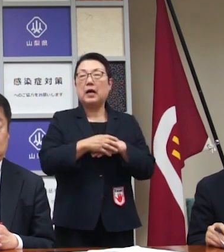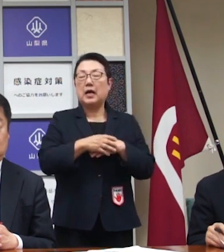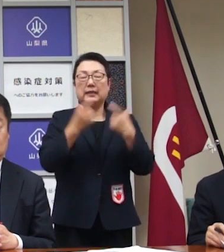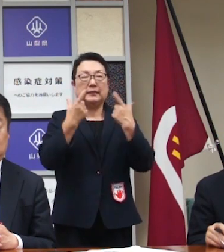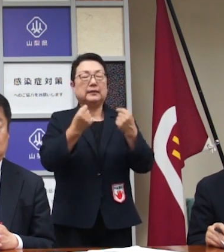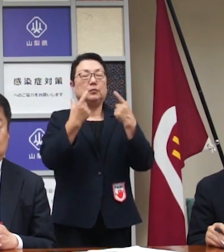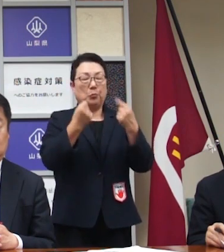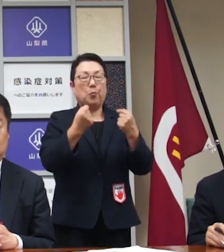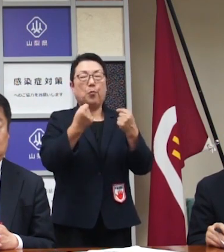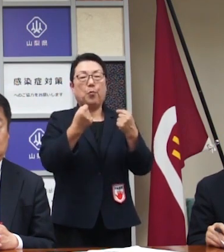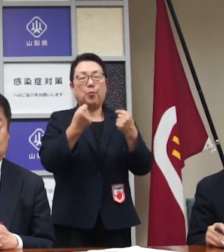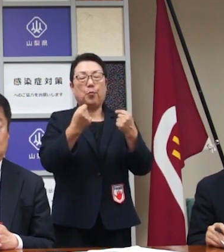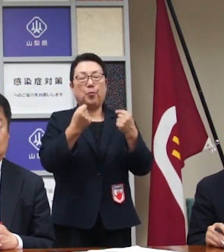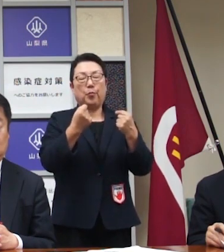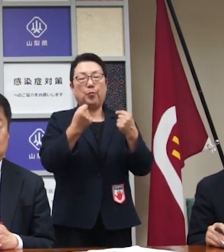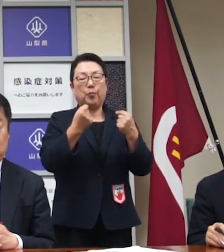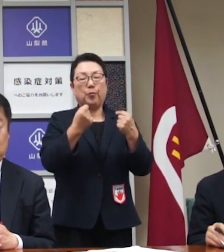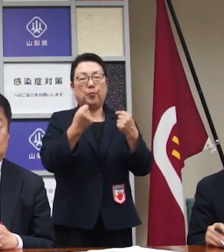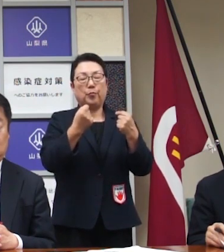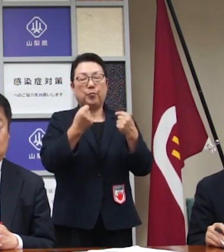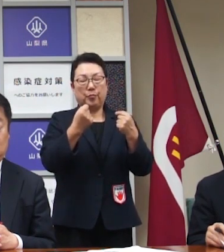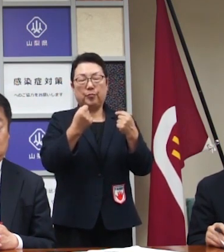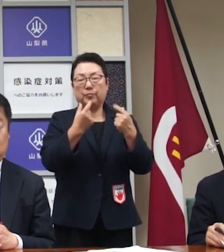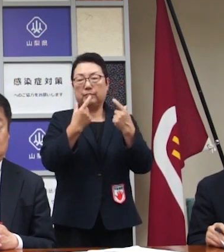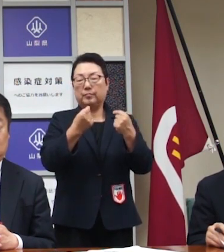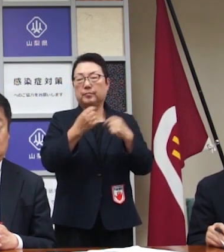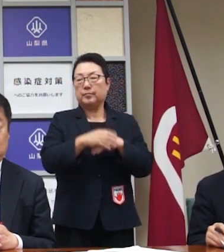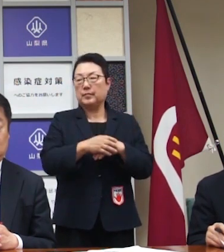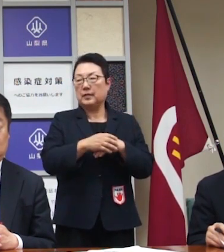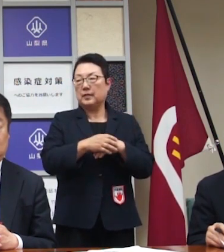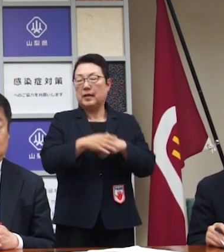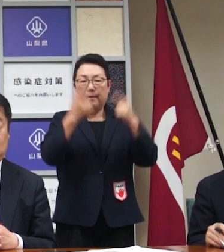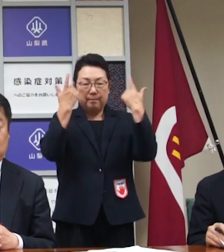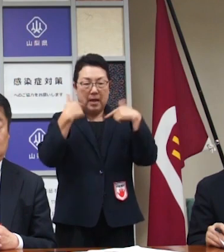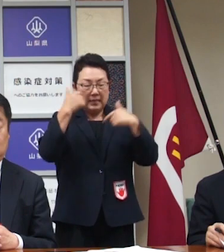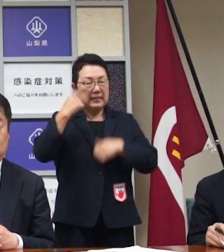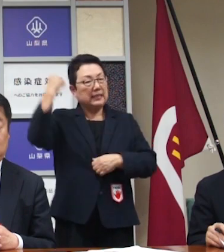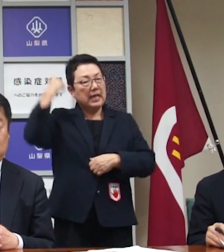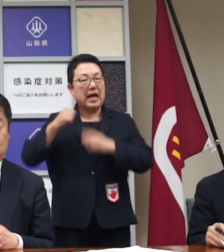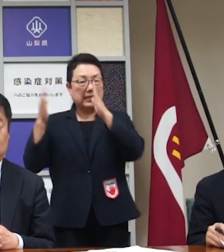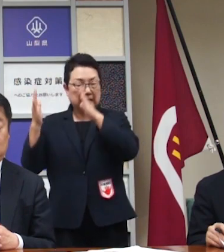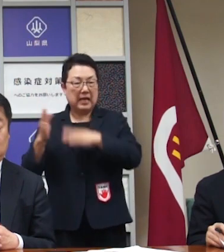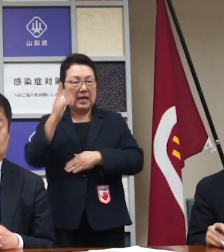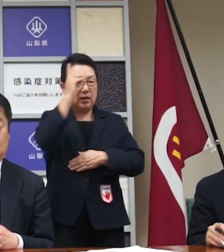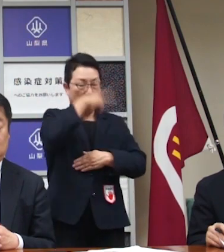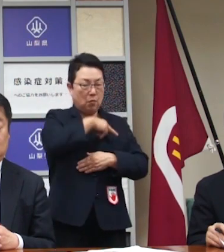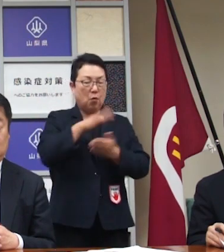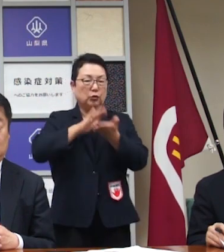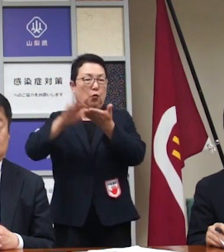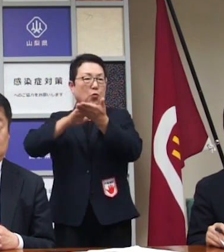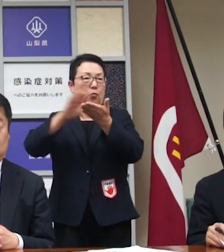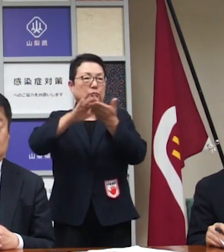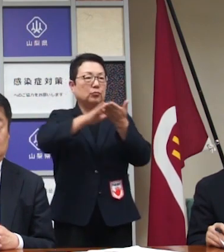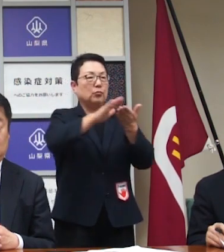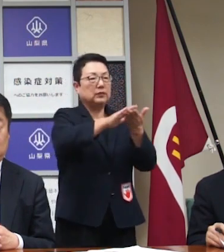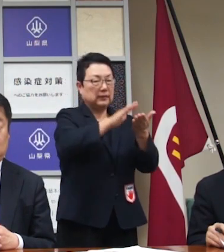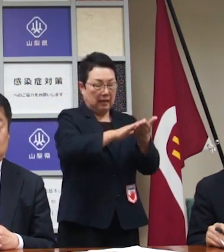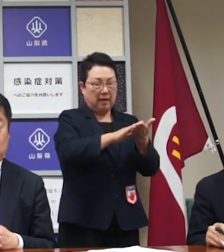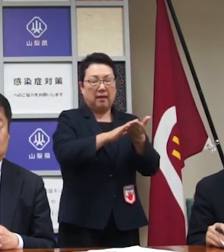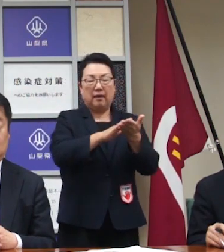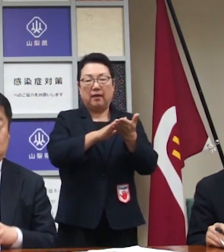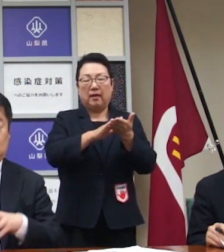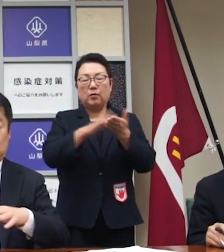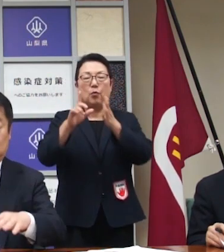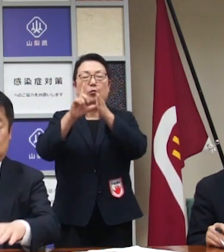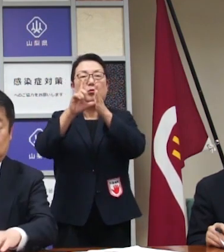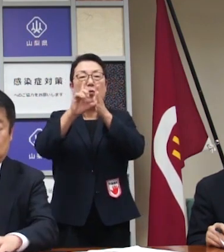きちんと先ほど言いましたように、毎日2回午前と午後消毒をして、その